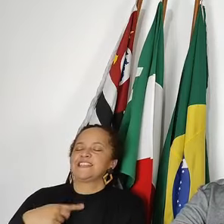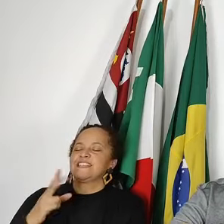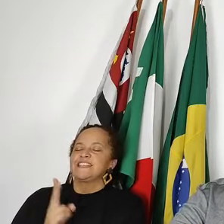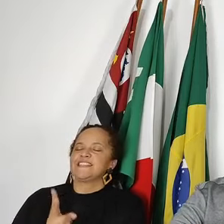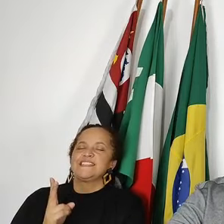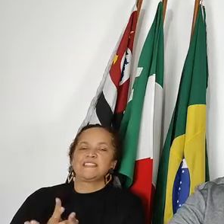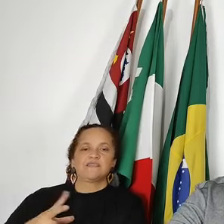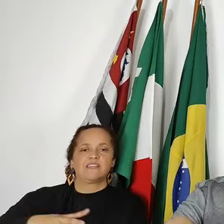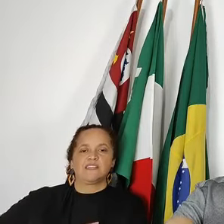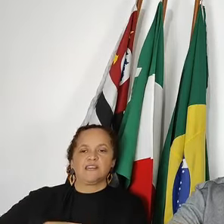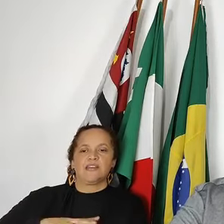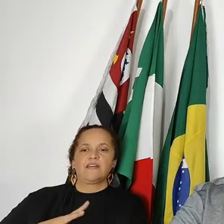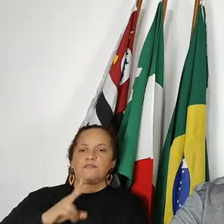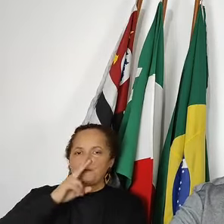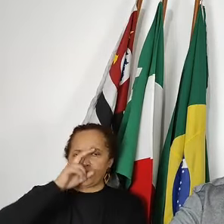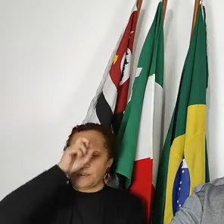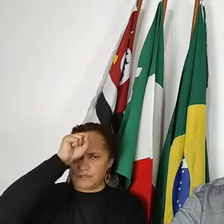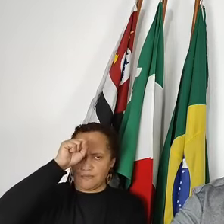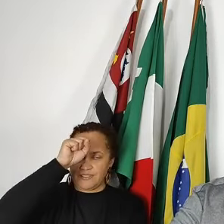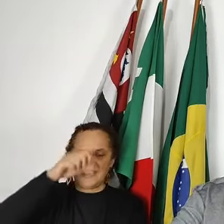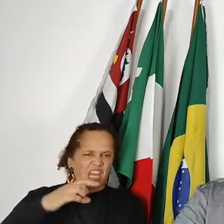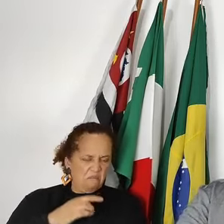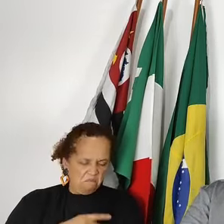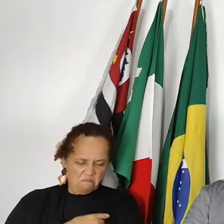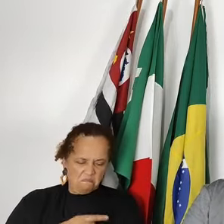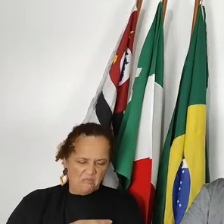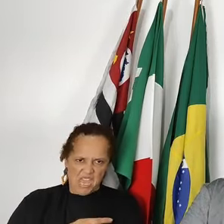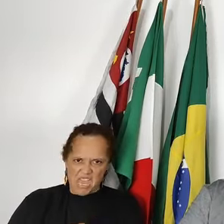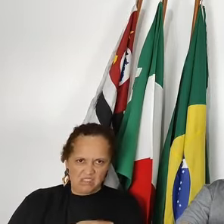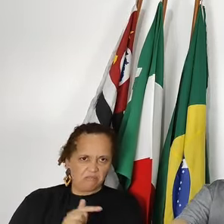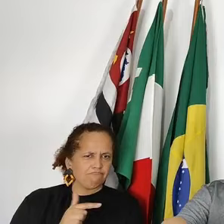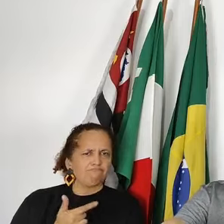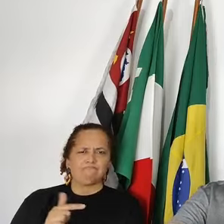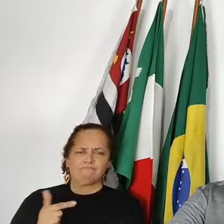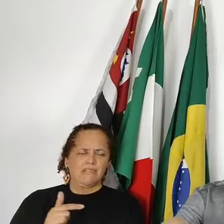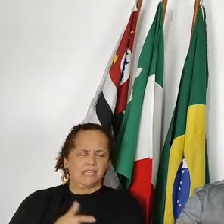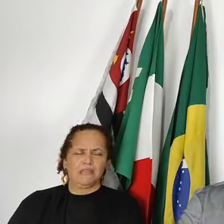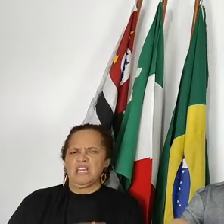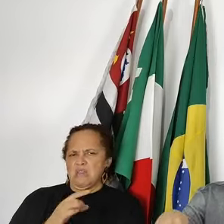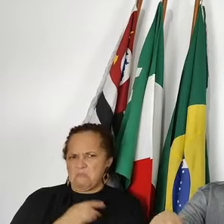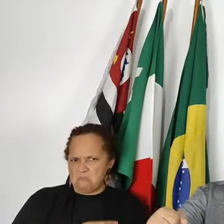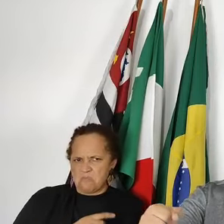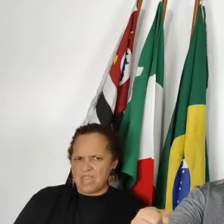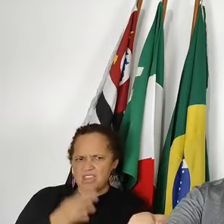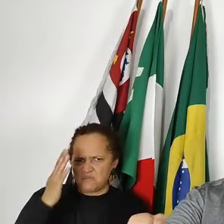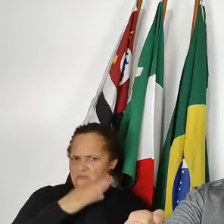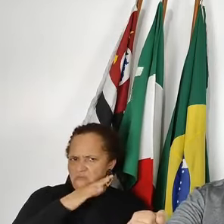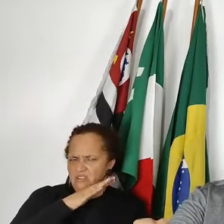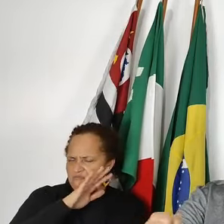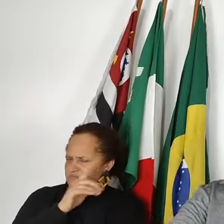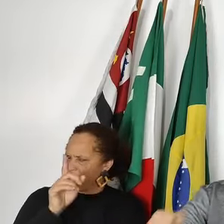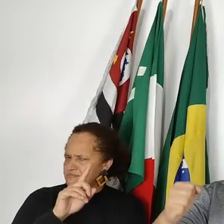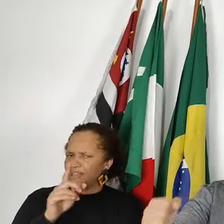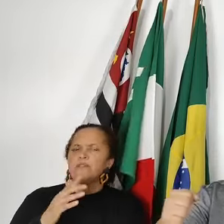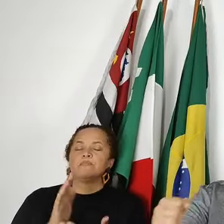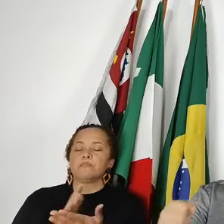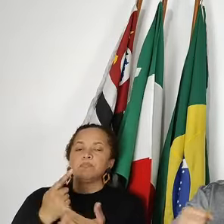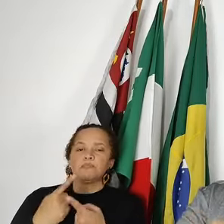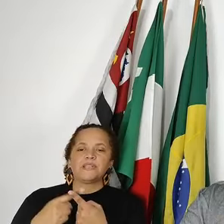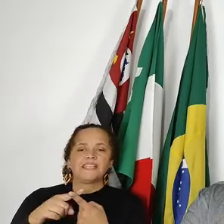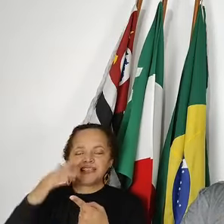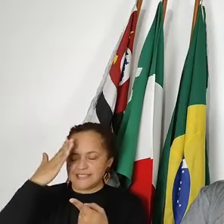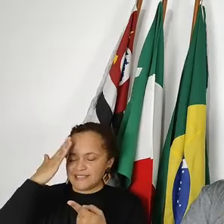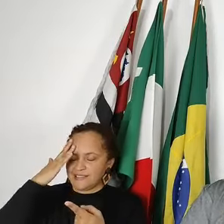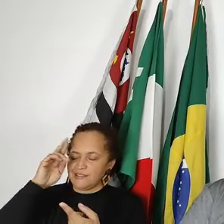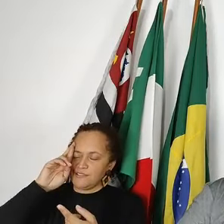e ele não temerá más notícias, porque ele sabe, o seu coração está firme, ou seja,